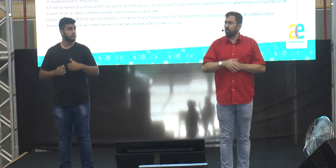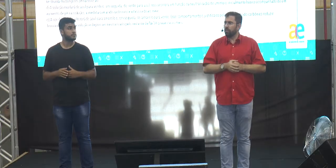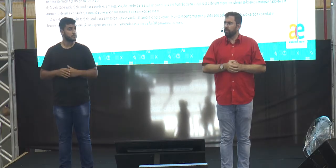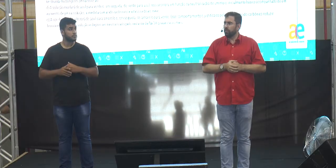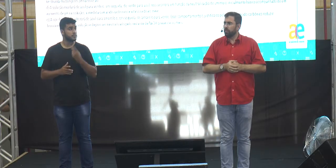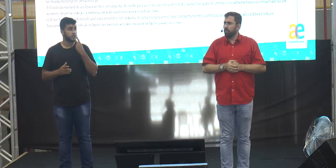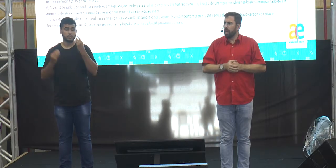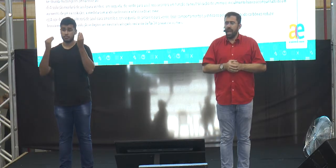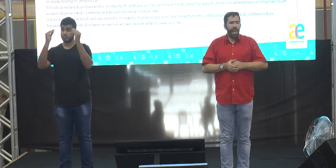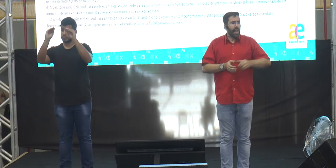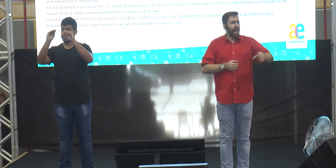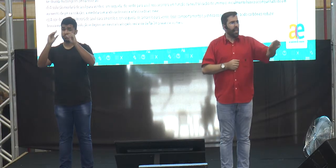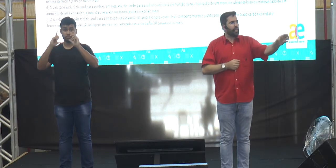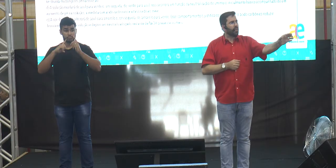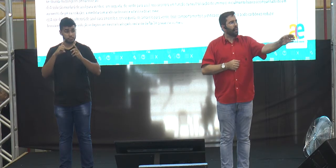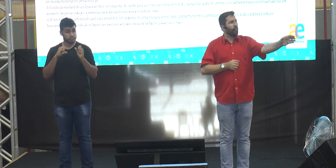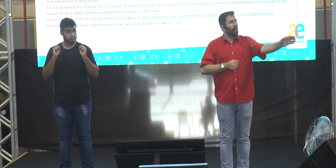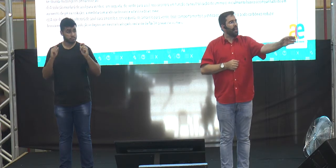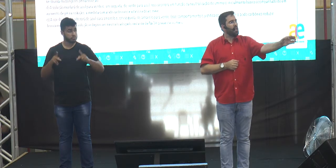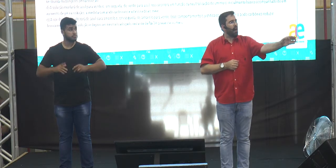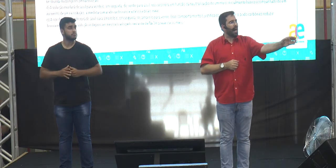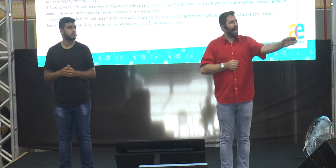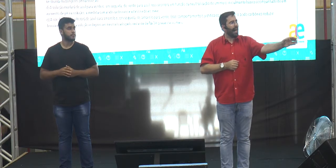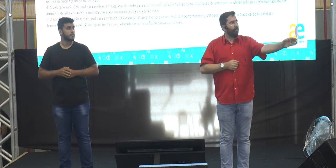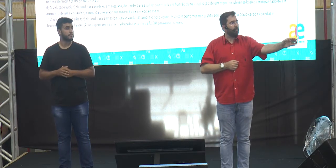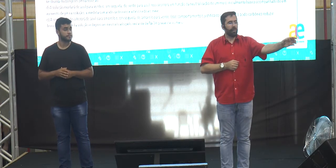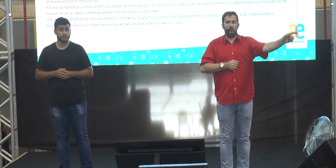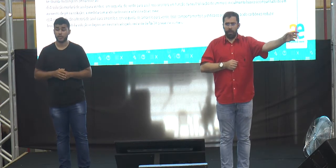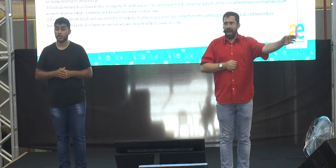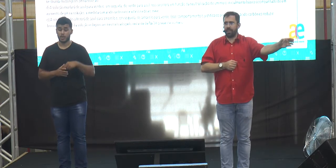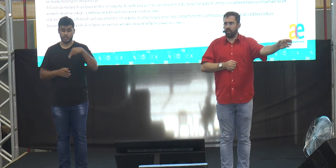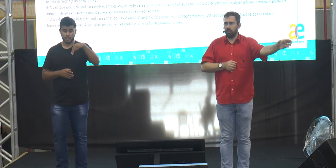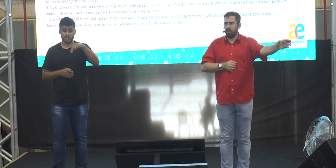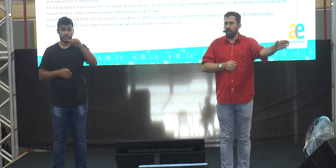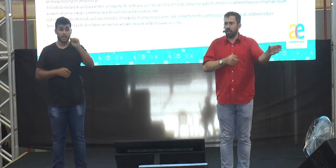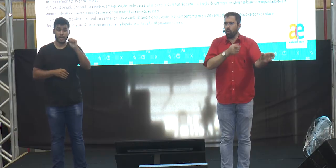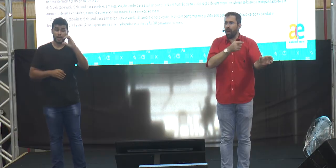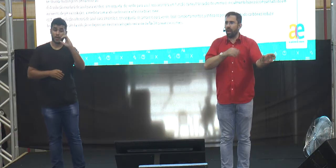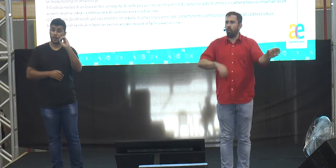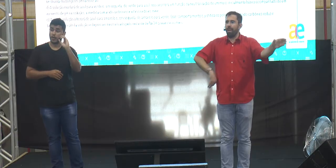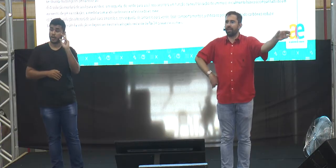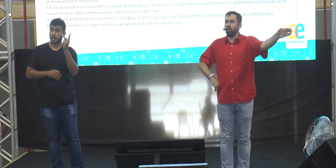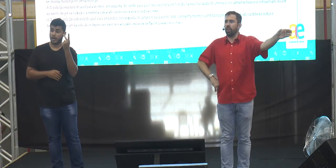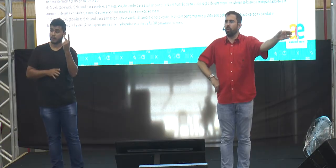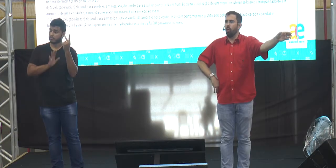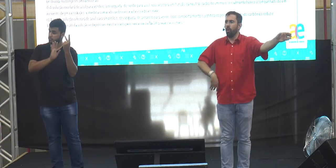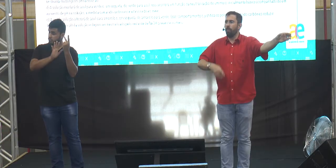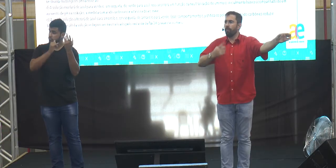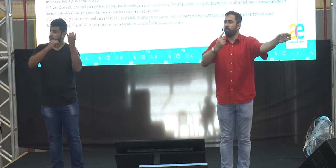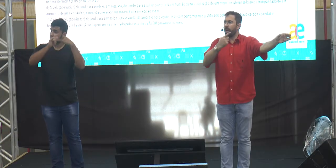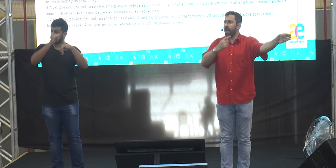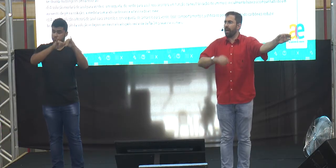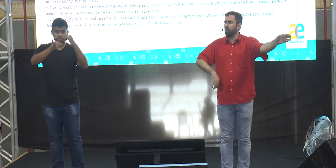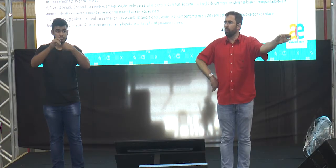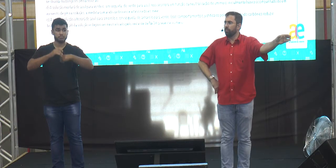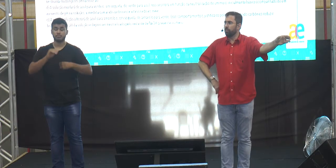Está escrito. Ele disse que eu tenho NaOH, que é uma base. Então começa